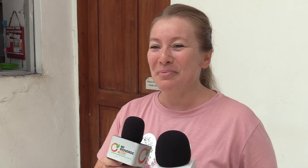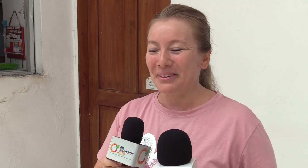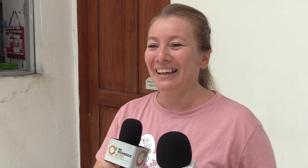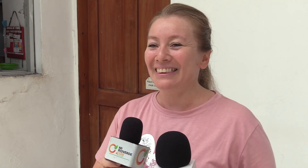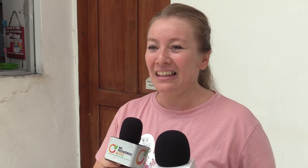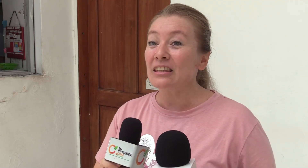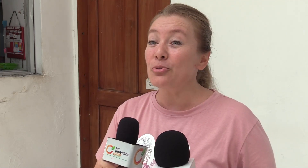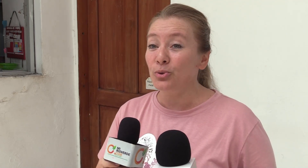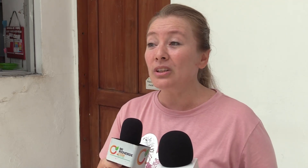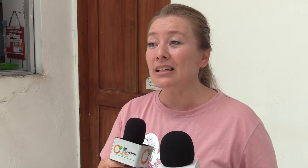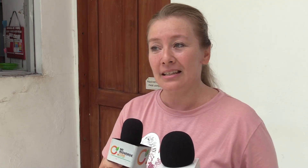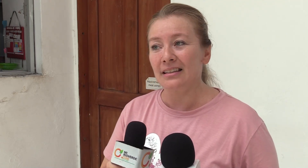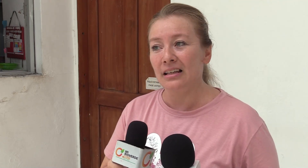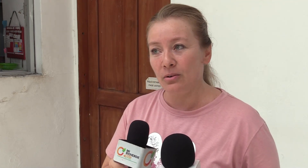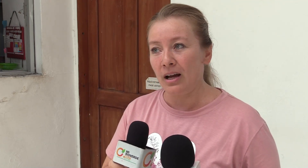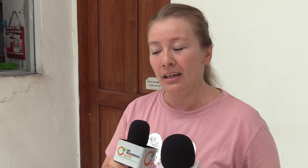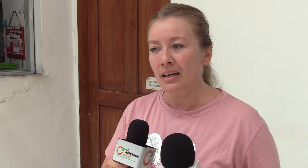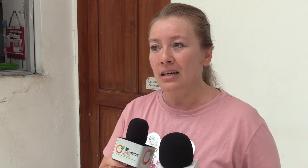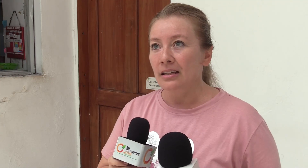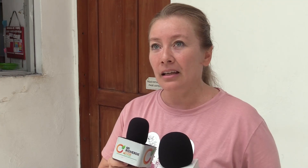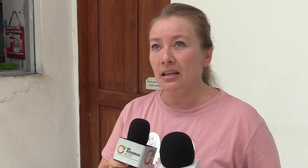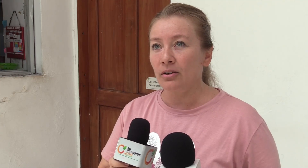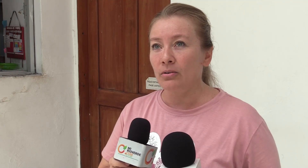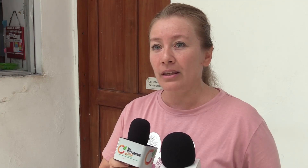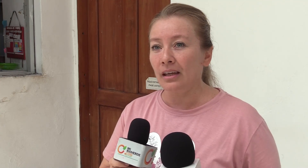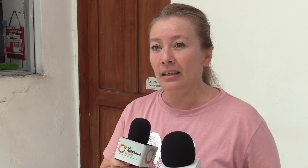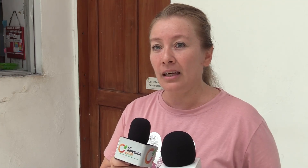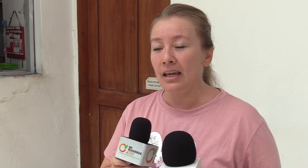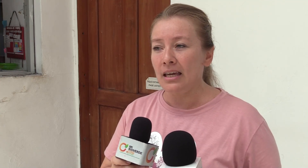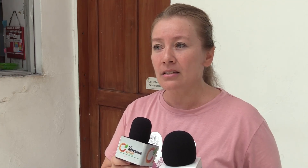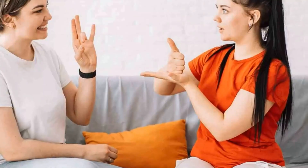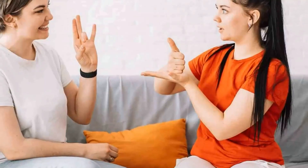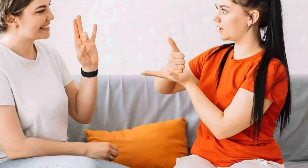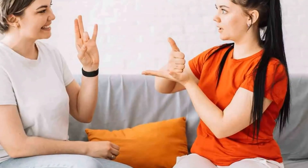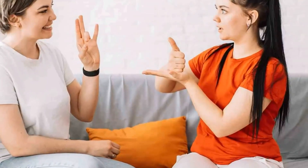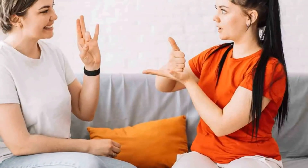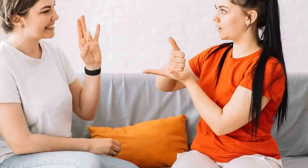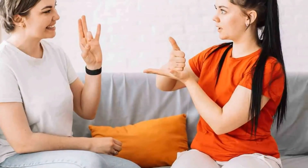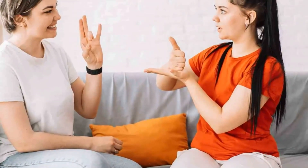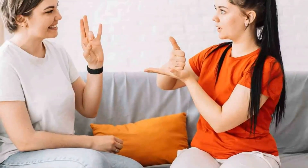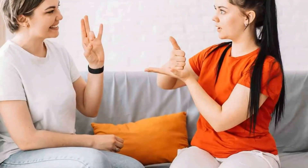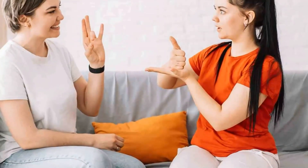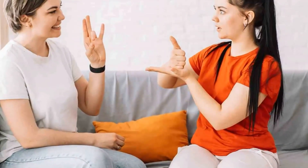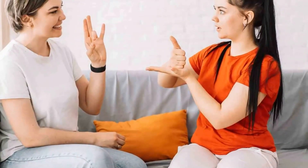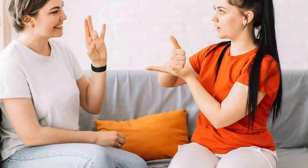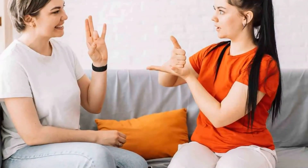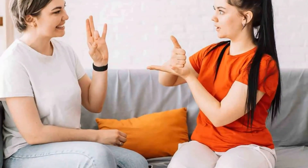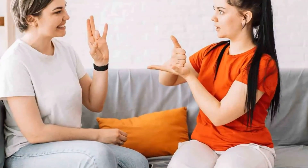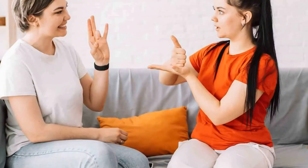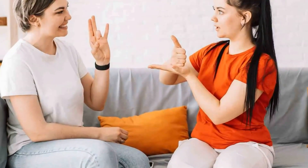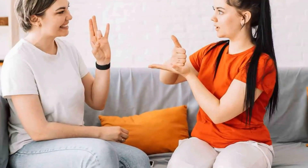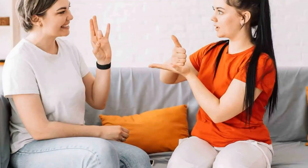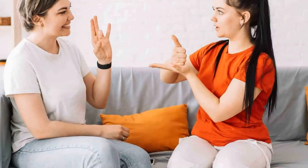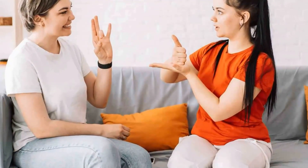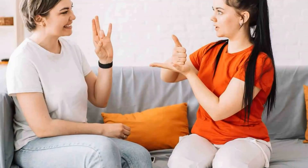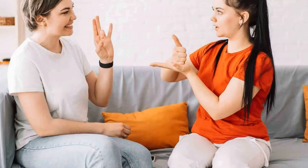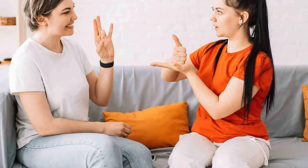importante difundir este lenguaje, teniendo en cuenta que es uno de los talleres que a nivel estatal, a nivel San Luis